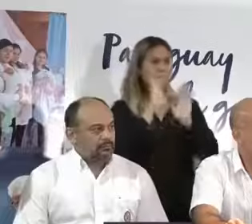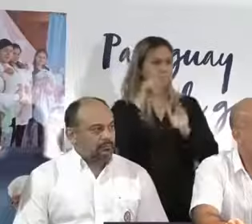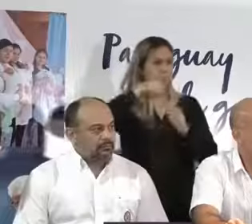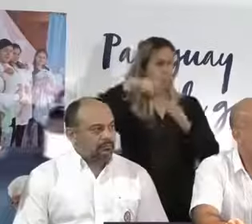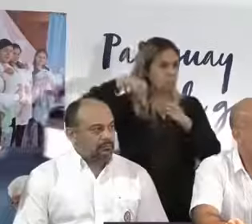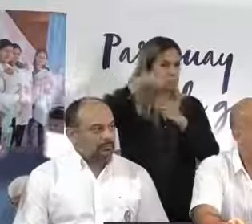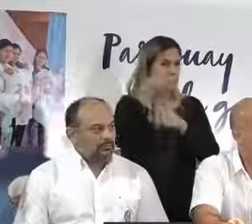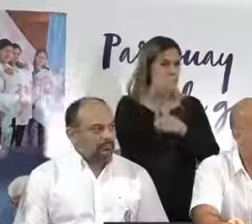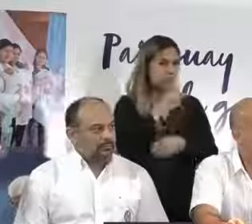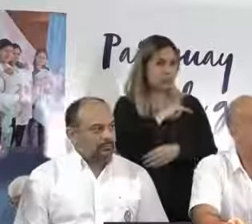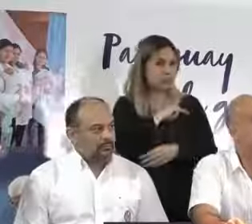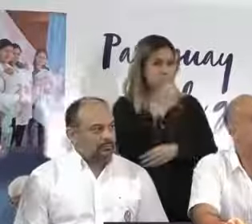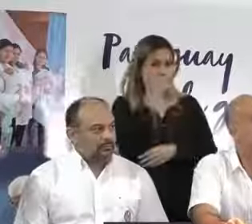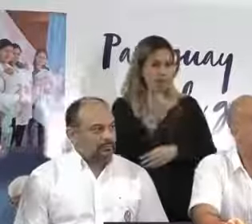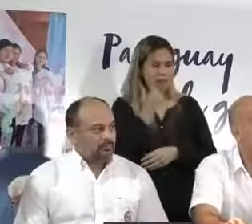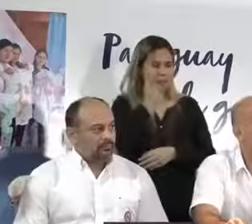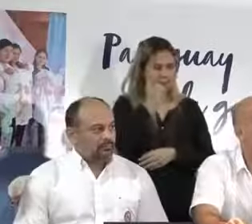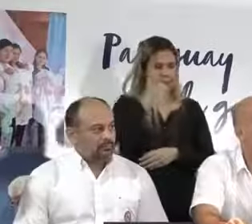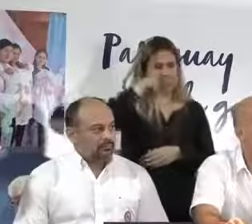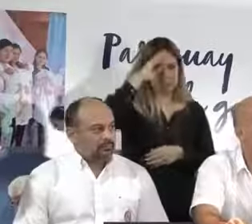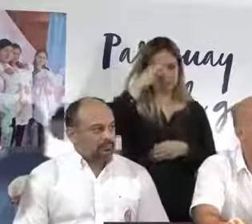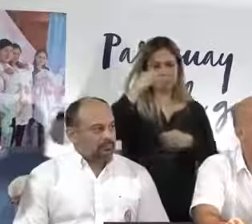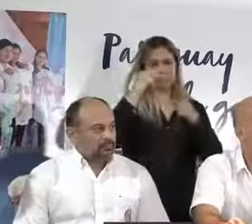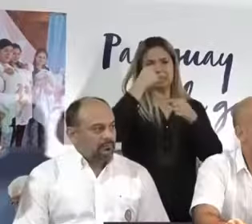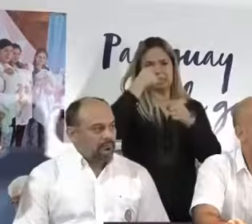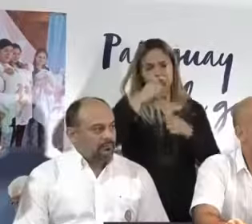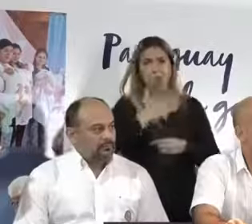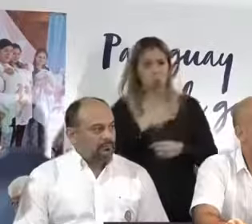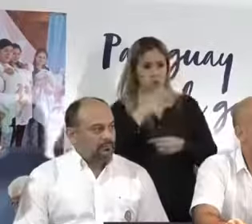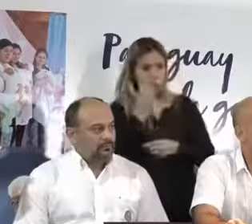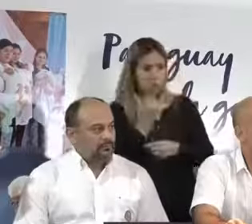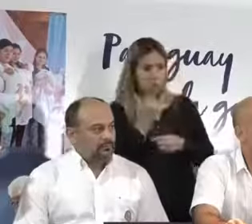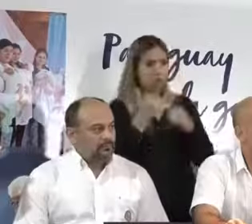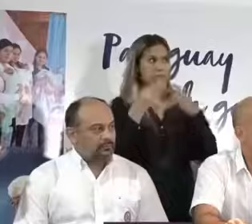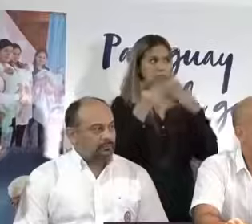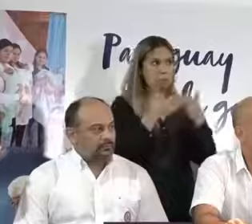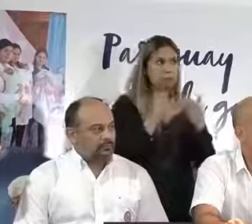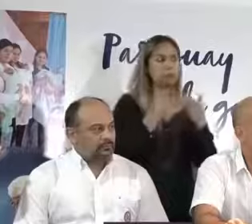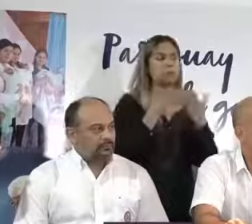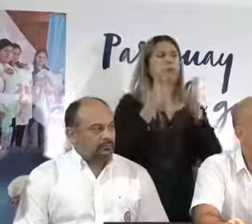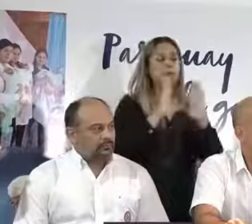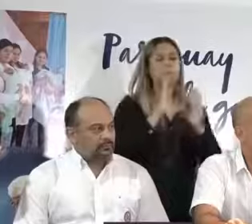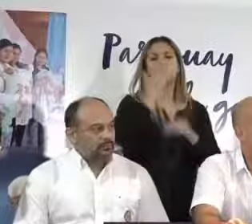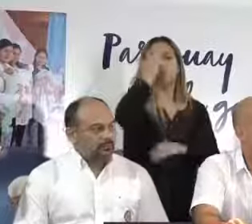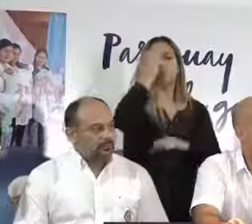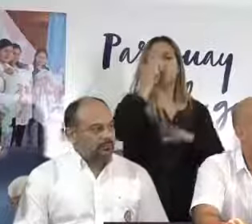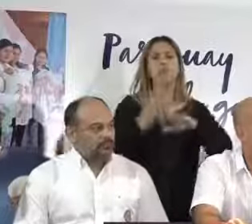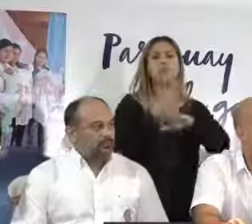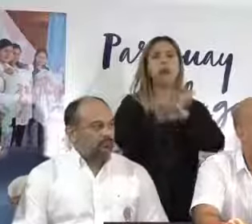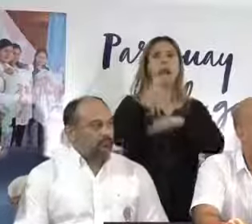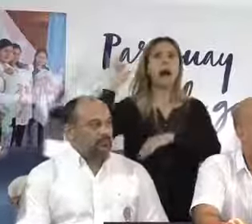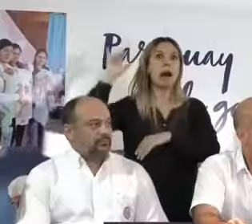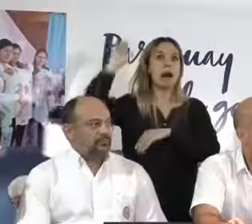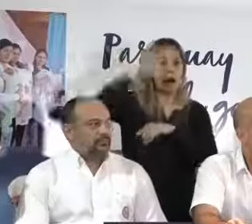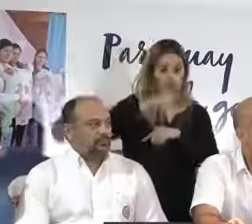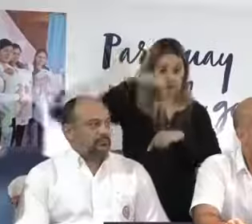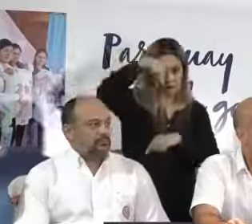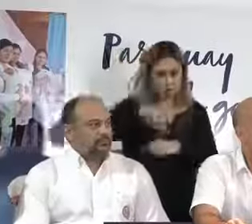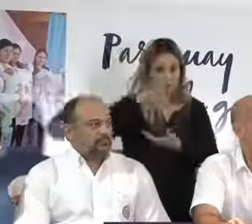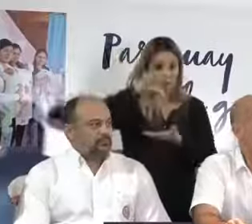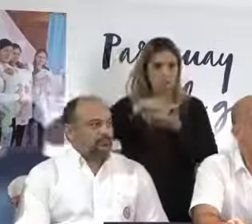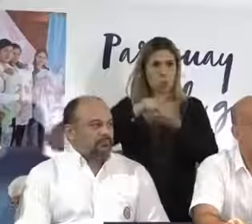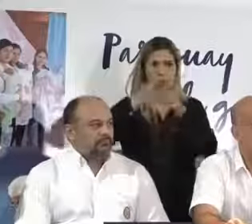presenta algún síntoma? Y por otro lado también, bueno, si ella explicó también por qué no se detectó esto en el aeropuerto, ¿va a cambiar en